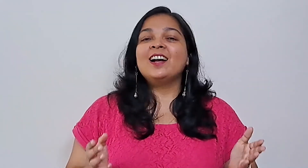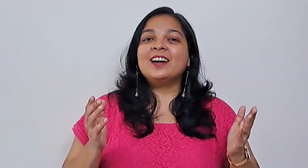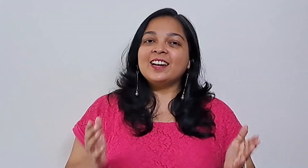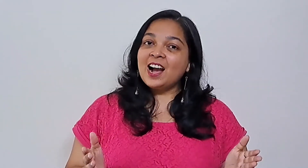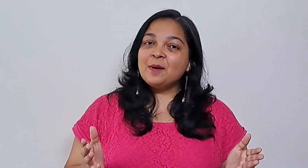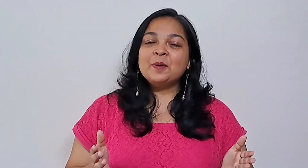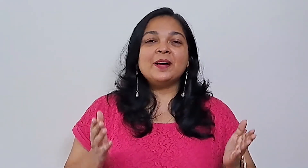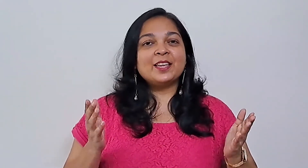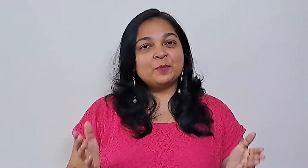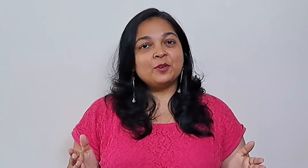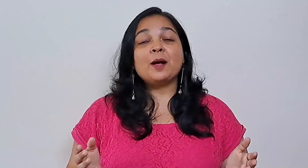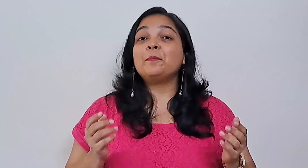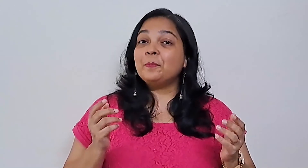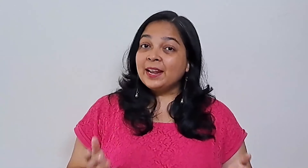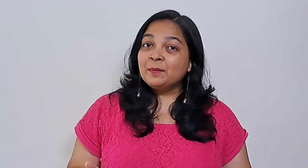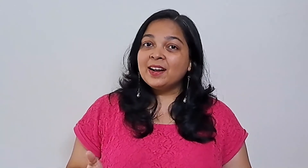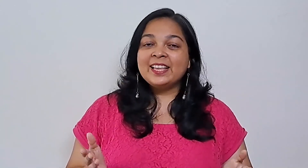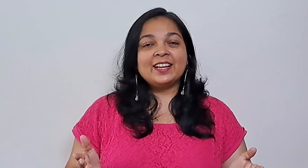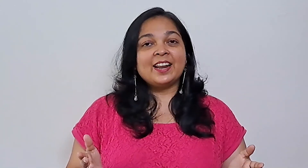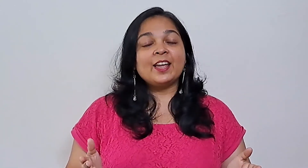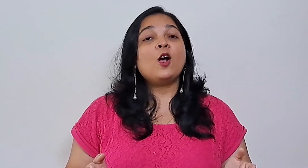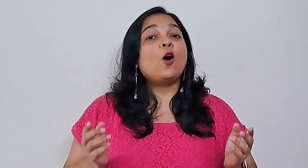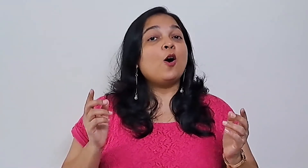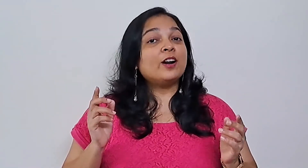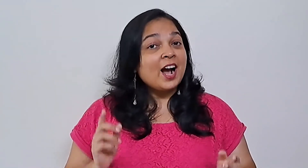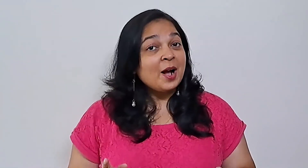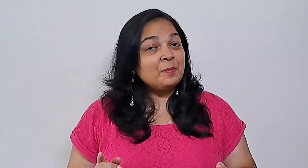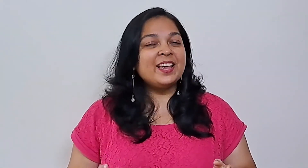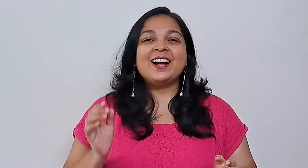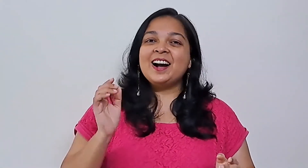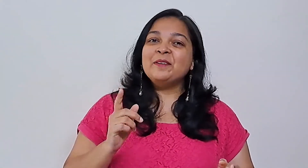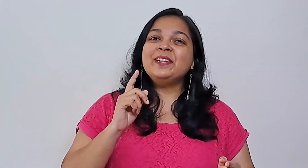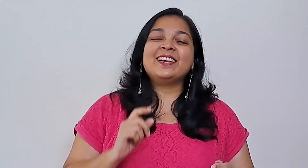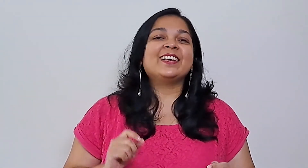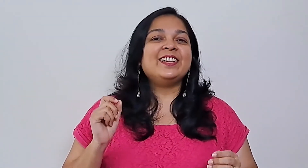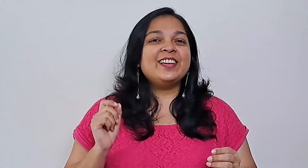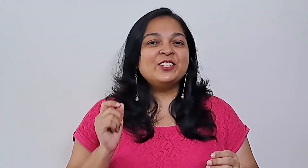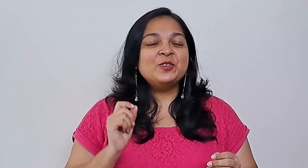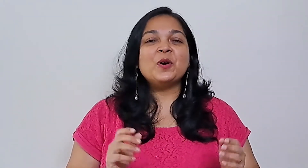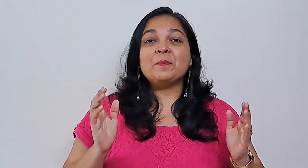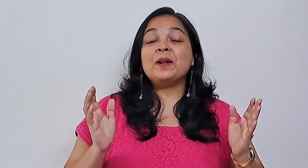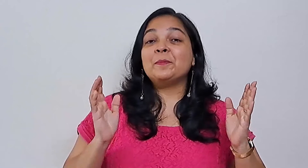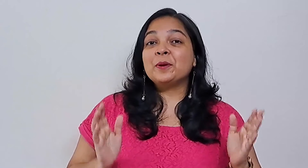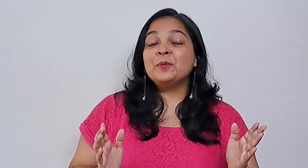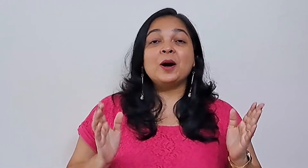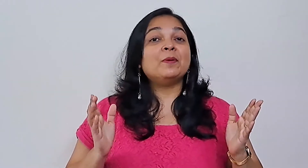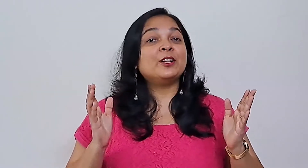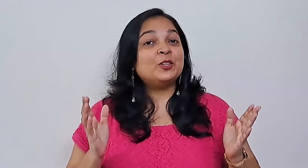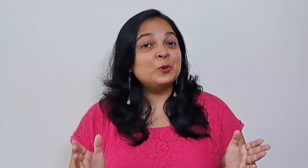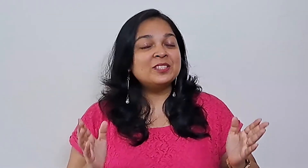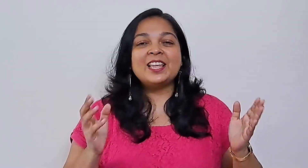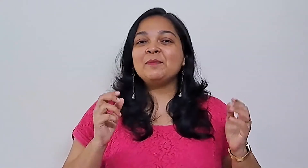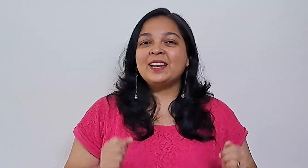हालेलुया। जे तुसी साडा ये प्रोग्राम पहली बार देख रहे हो ते तुसी हुन तक भी यीशु मसीह नू अपना